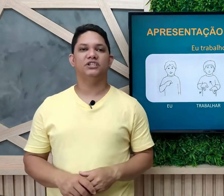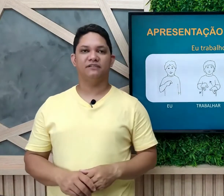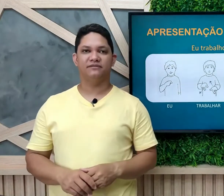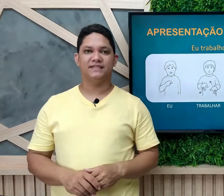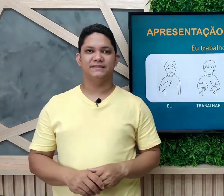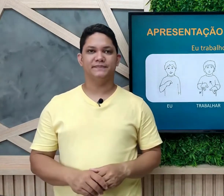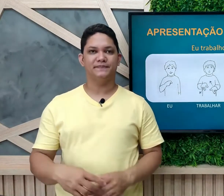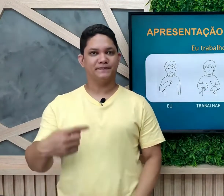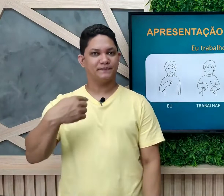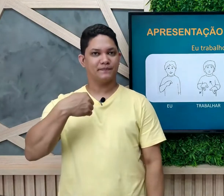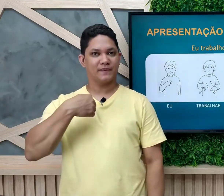a frase.